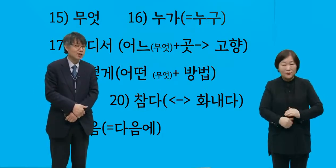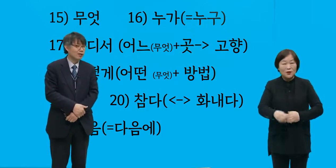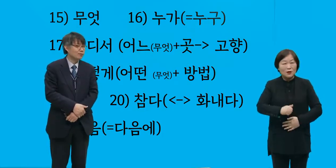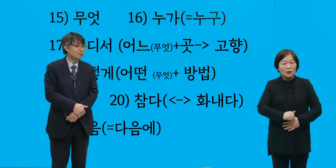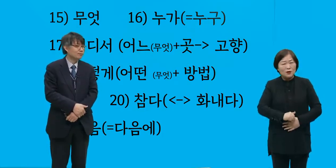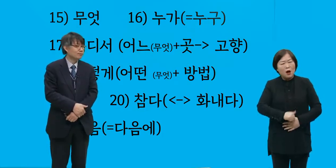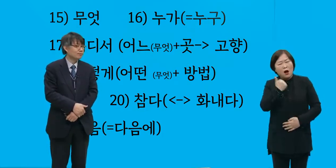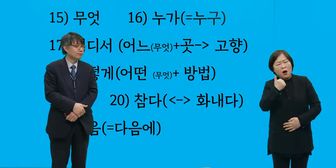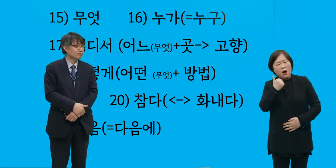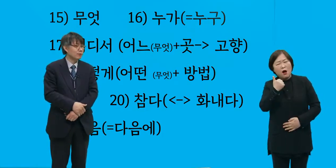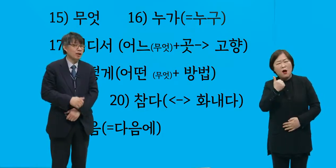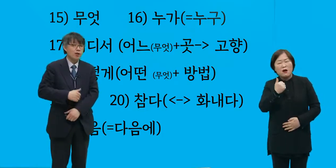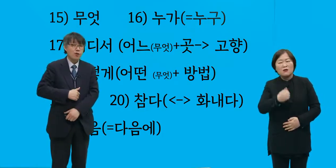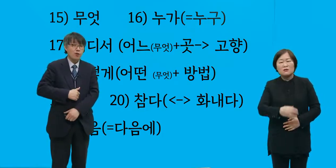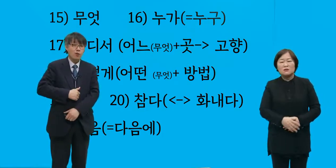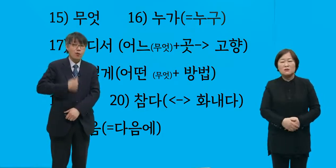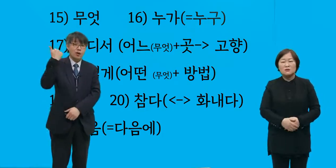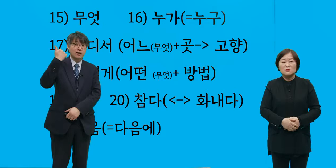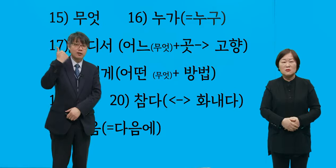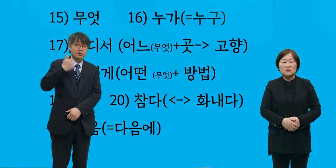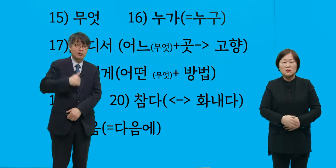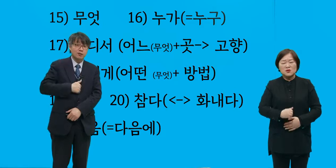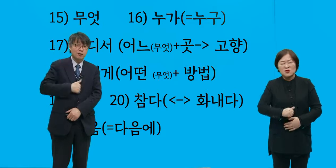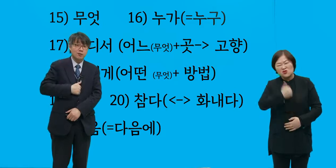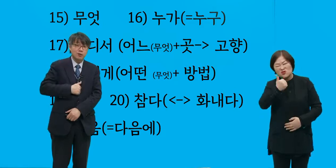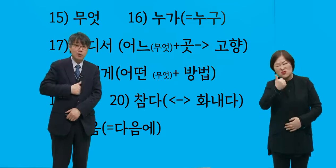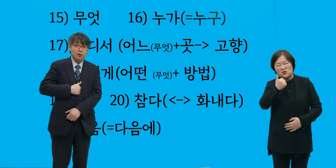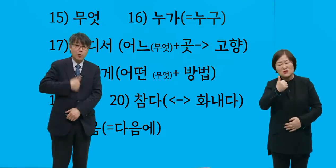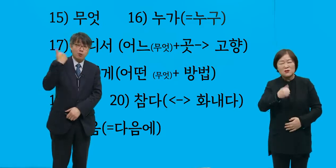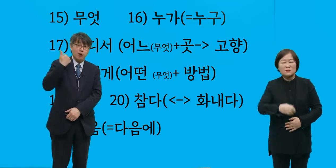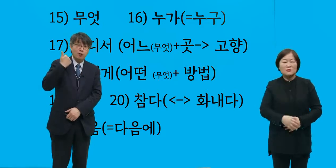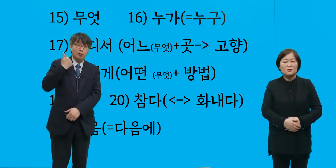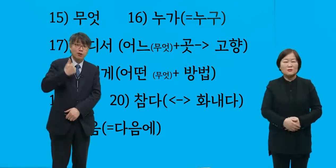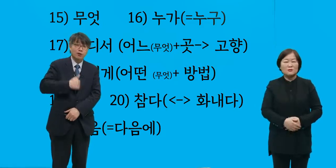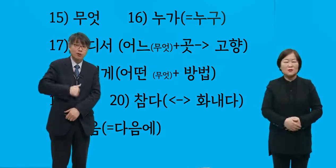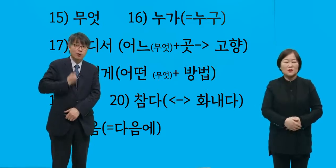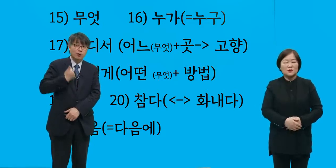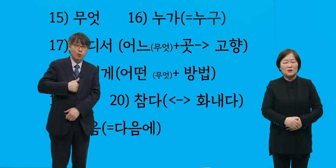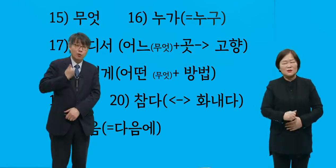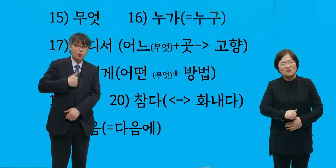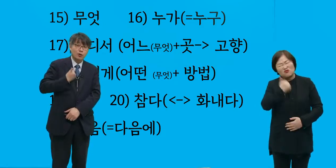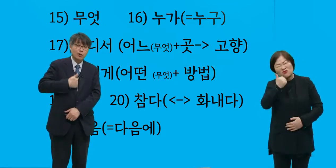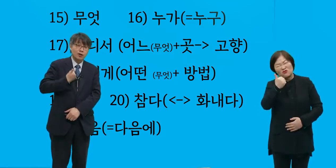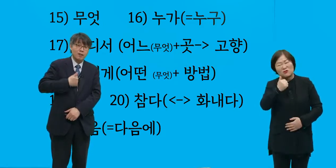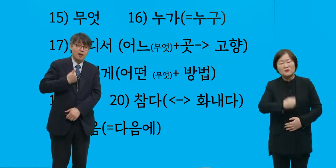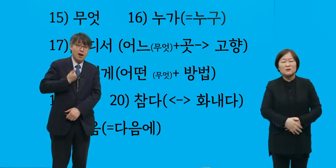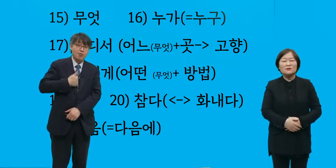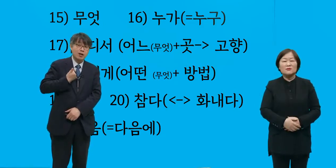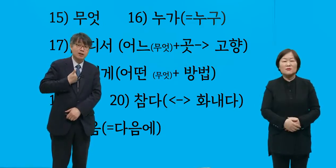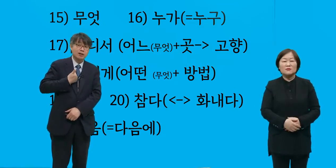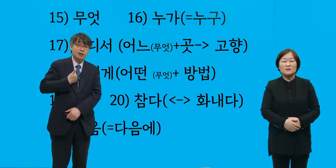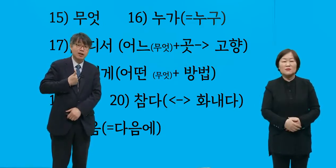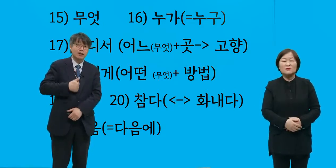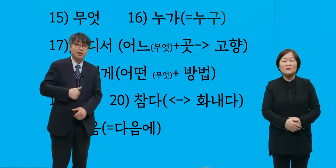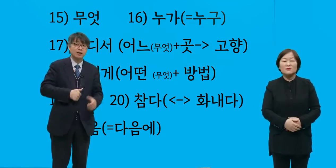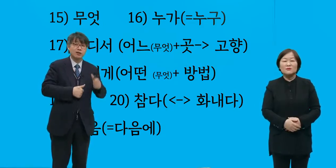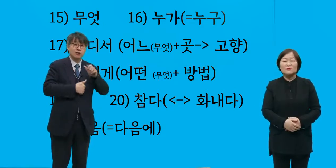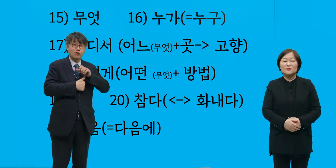할까요? 네, 화내다는 거예요. 이렇게 속에서 뭐 팍 올라오는 거예요. 이렇게 막 화내는 건데 이거를